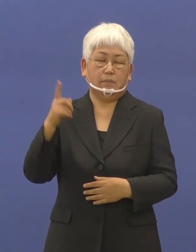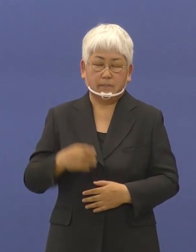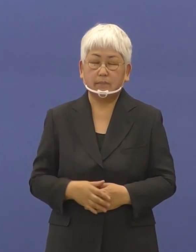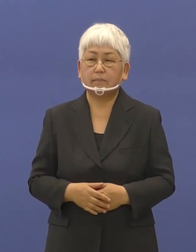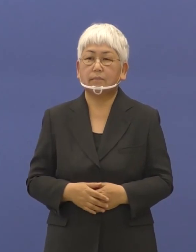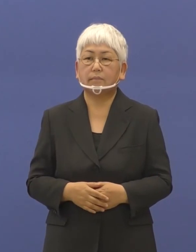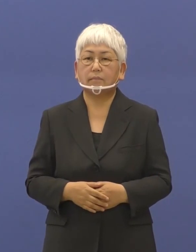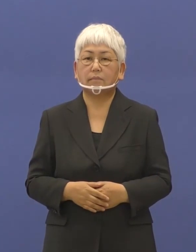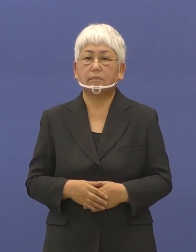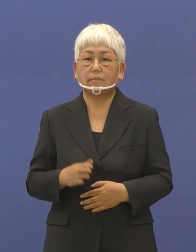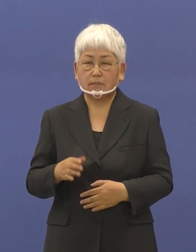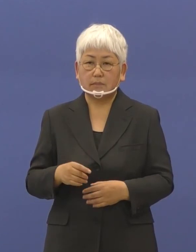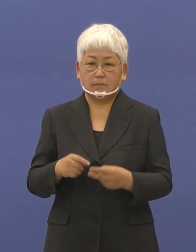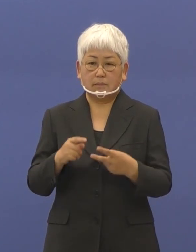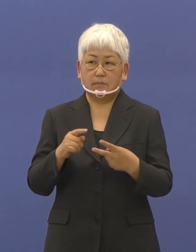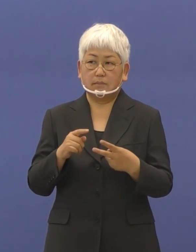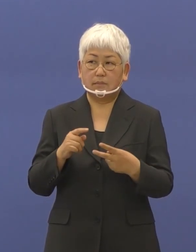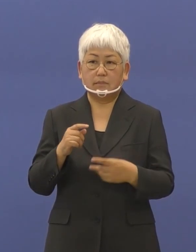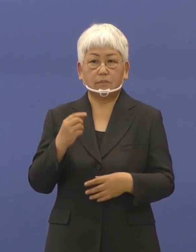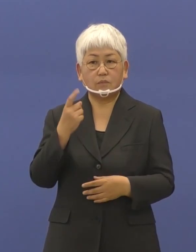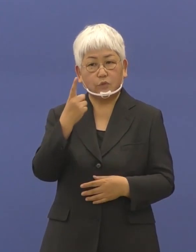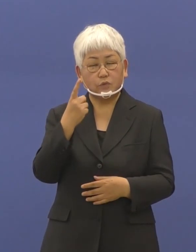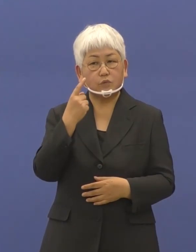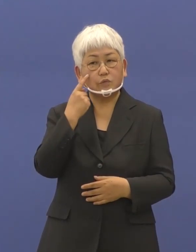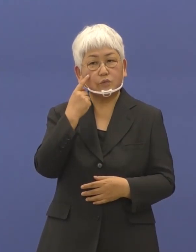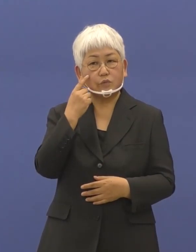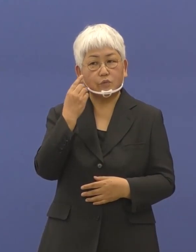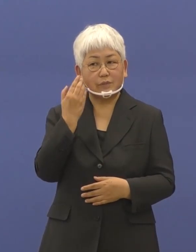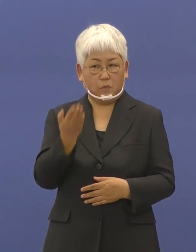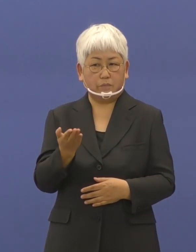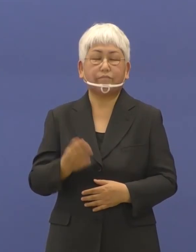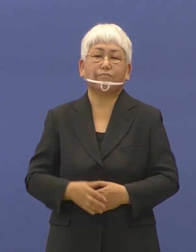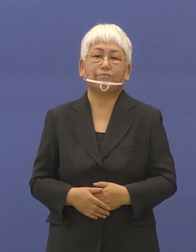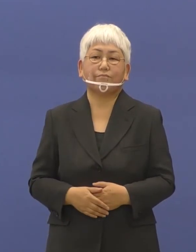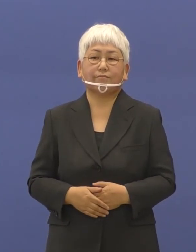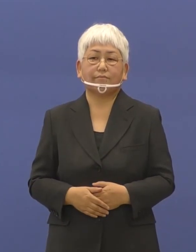ですね、任期の質問のところで